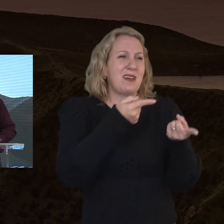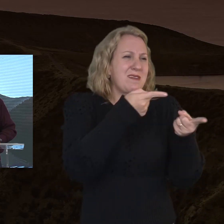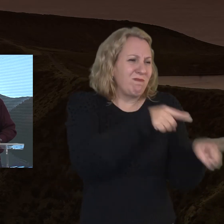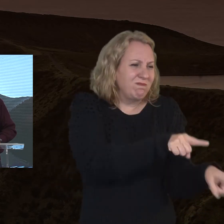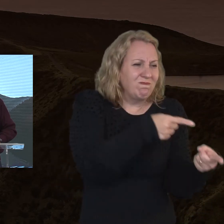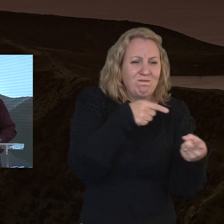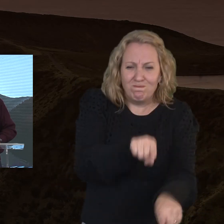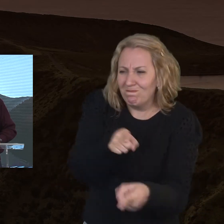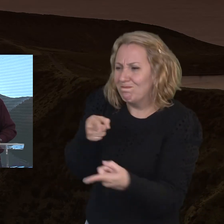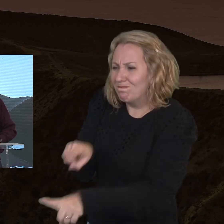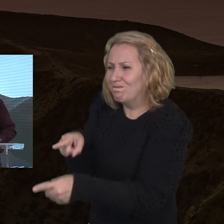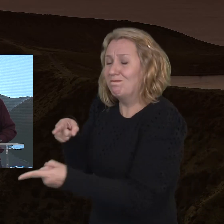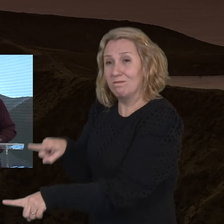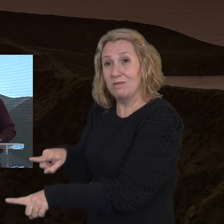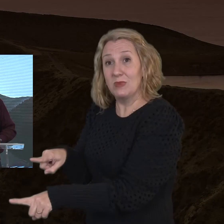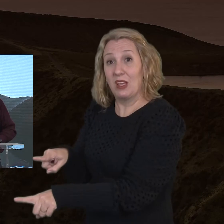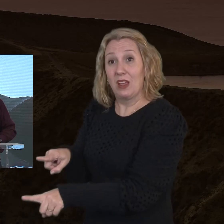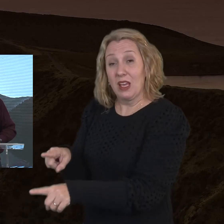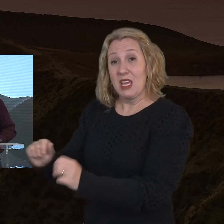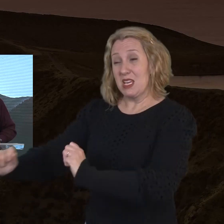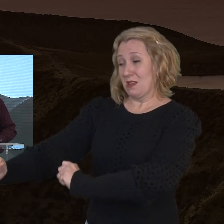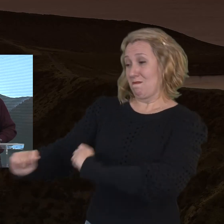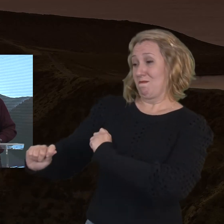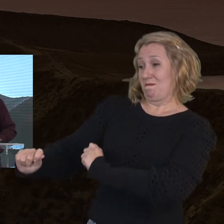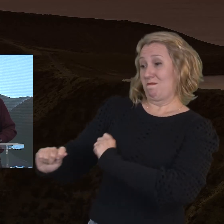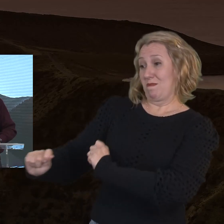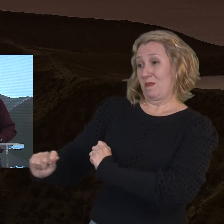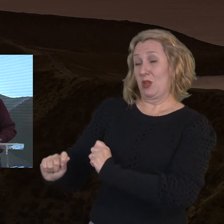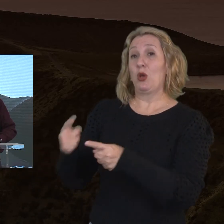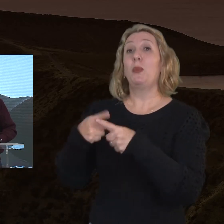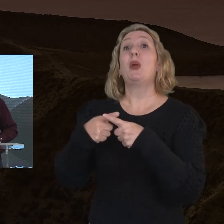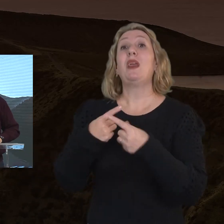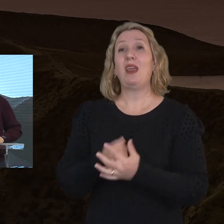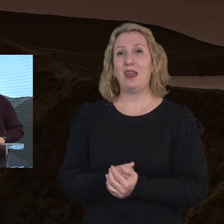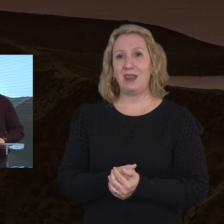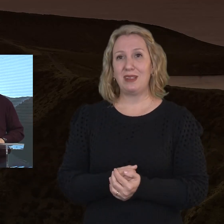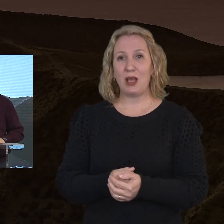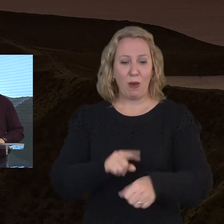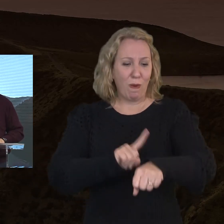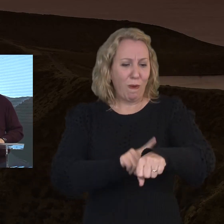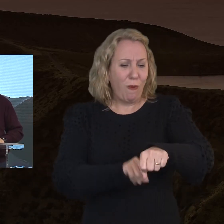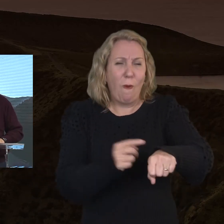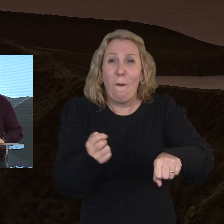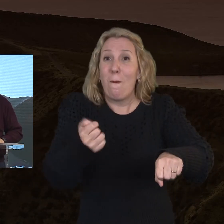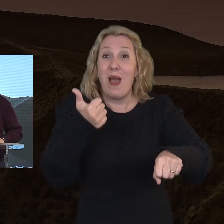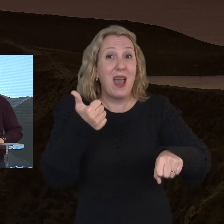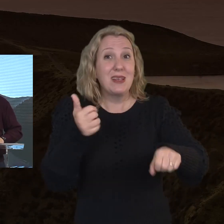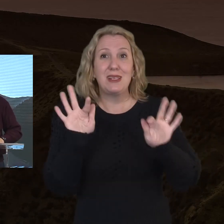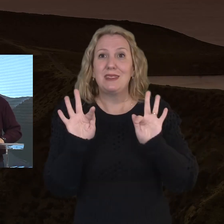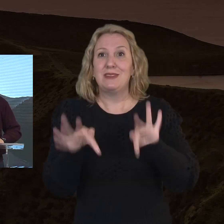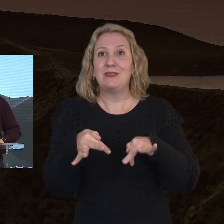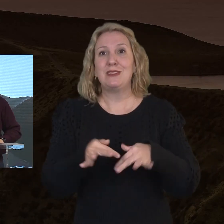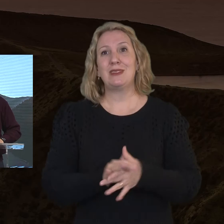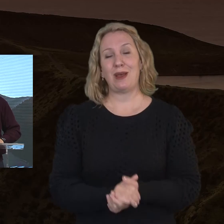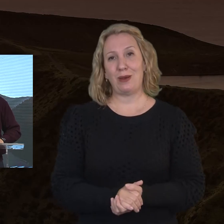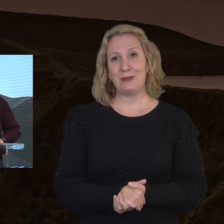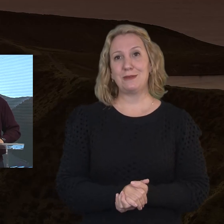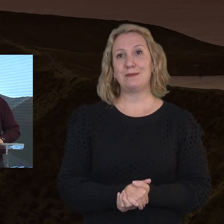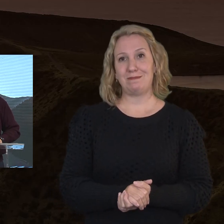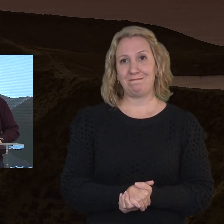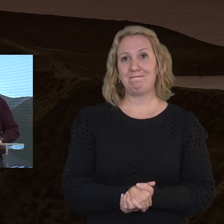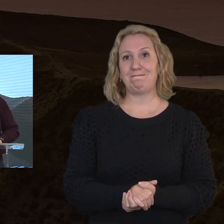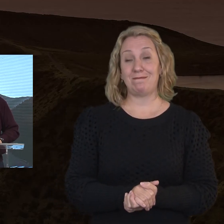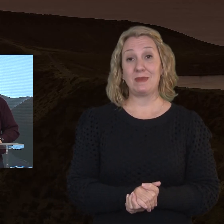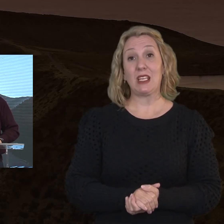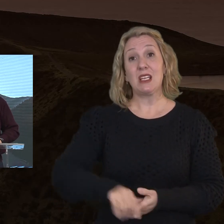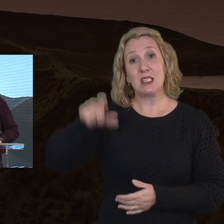se intensificando a sua guerra contra nós por isso mas precisamos nos unir porque ele sabe que seu tempo tá chegando tudo que tô falando aqui tá vai